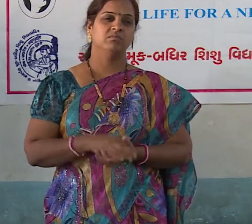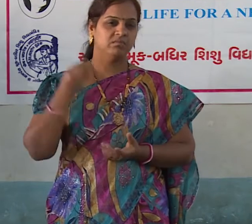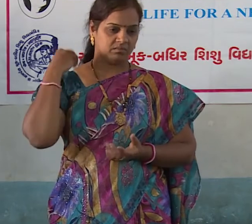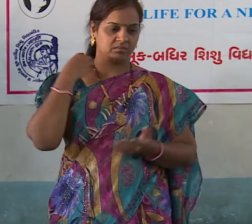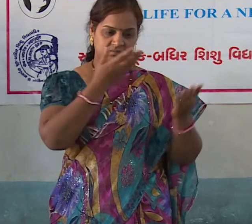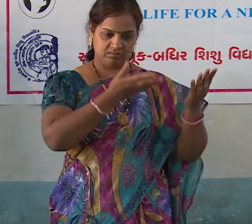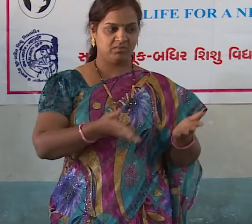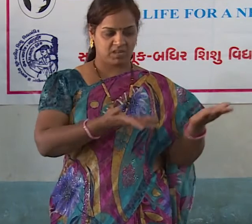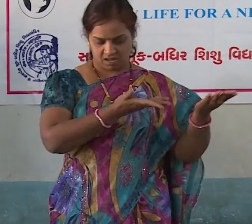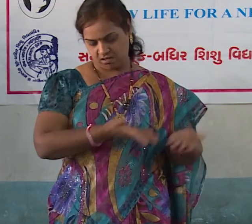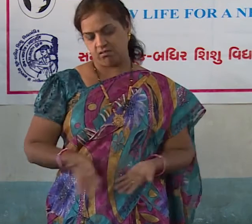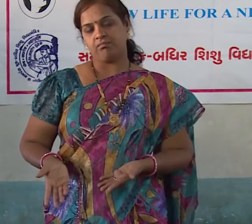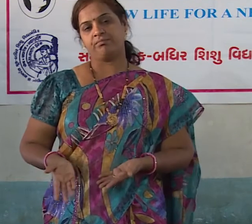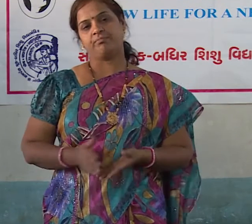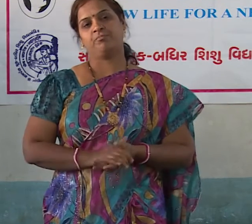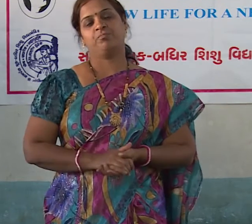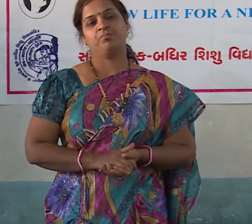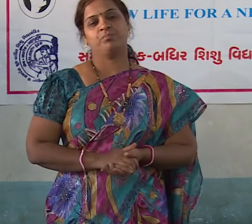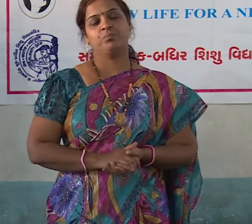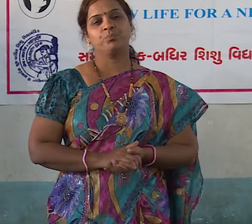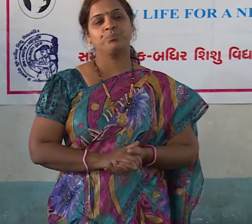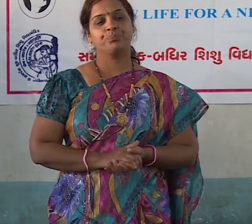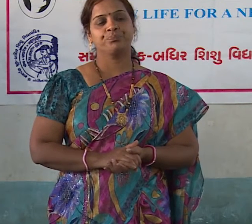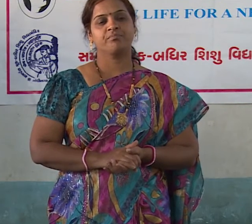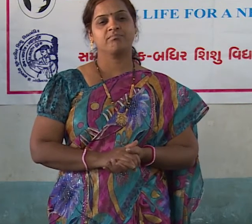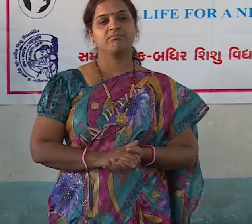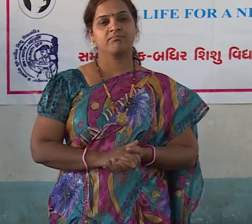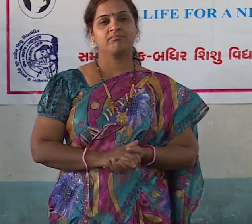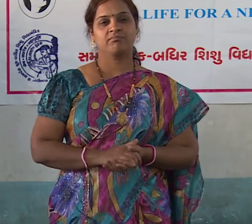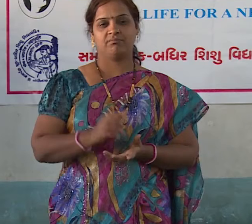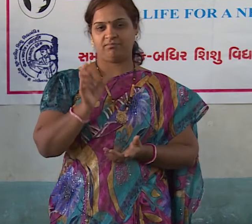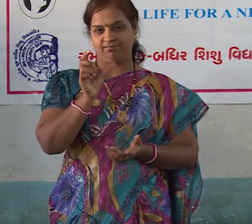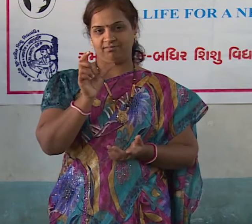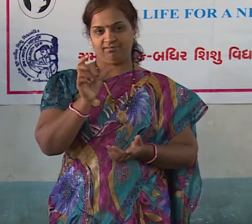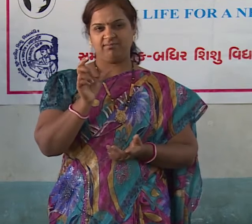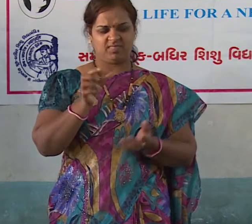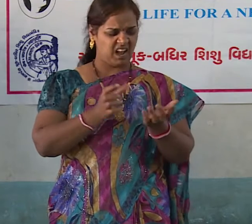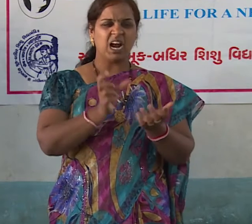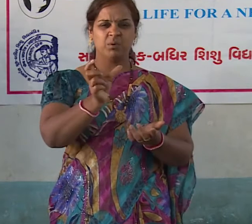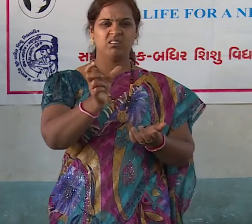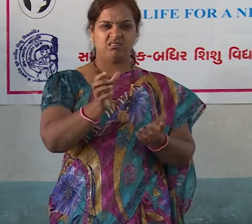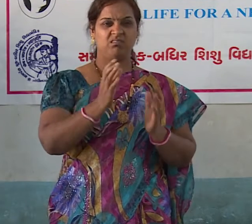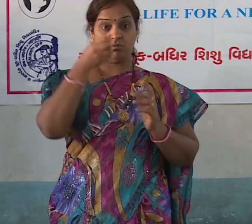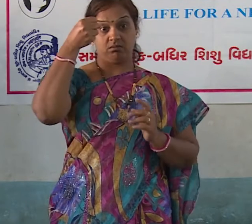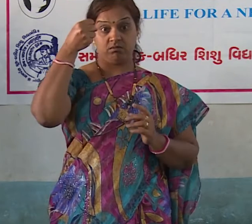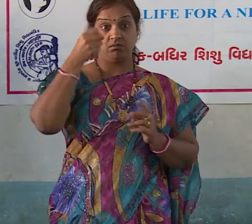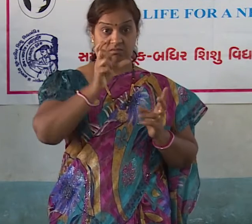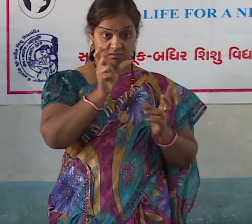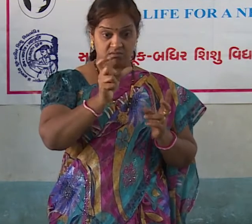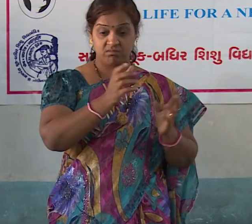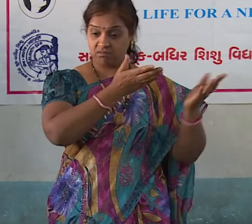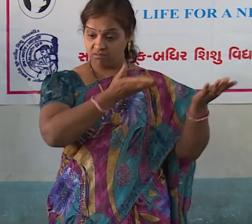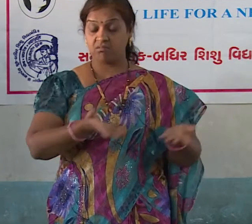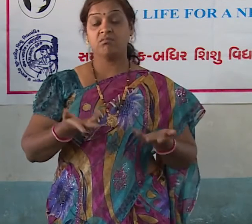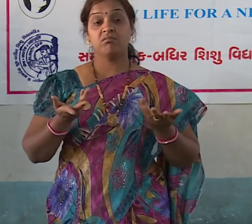दरवाजा खोलता, कहता है भाई आप कौन? कहता जी ये मेरा विजिटिंग कार्ड है, मैं साहब से टाइम लिया हुआ है तो उनसे